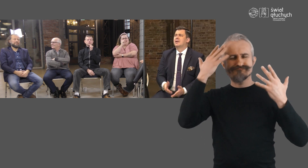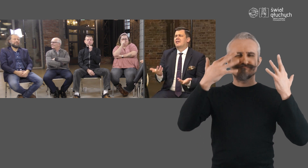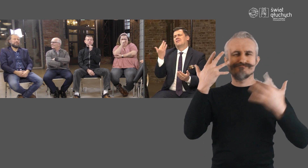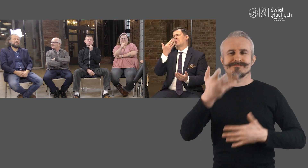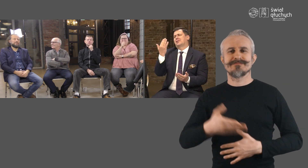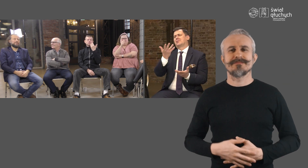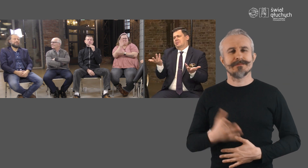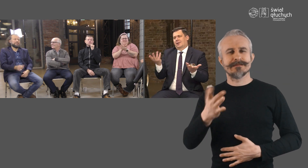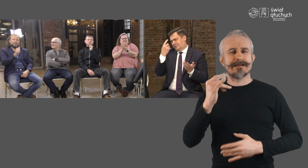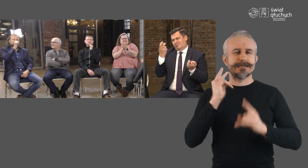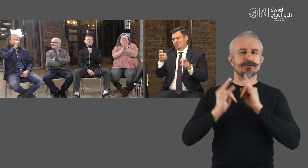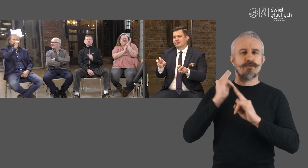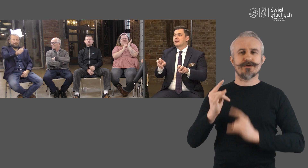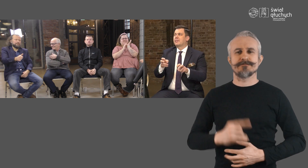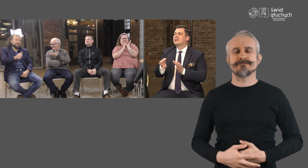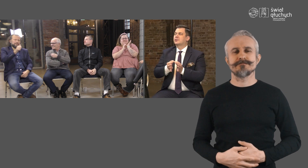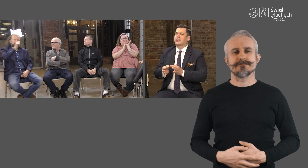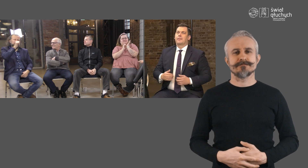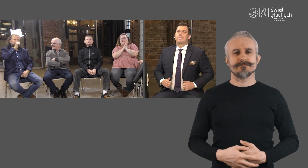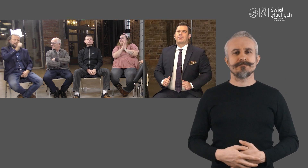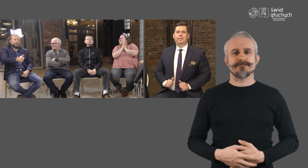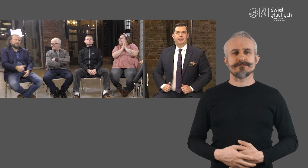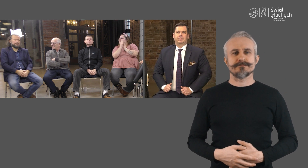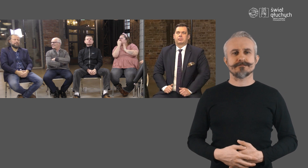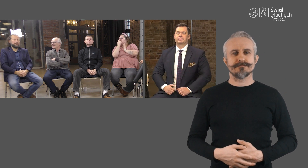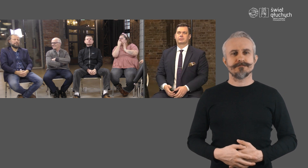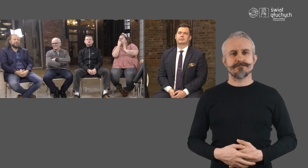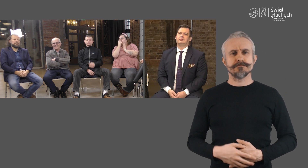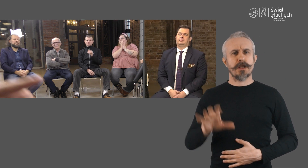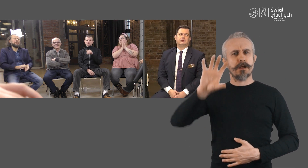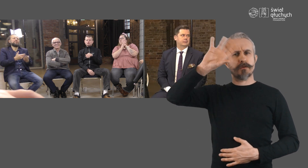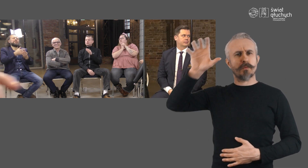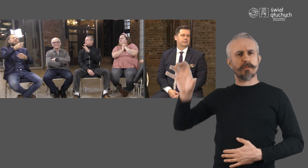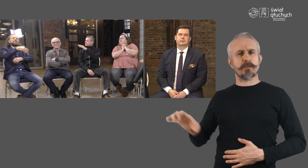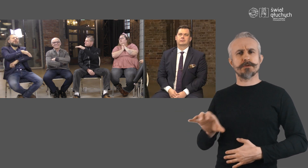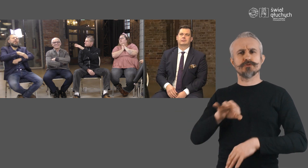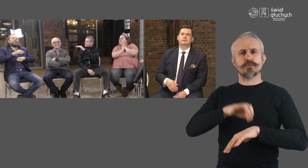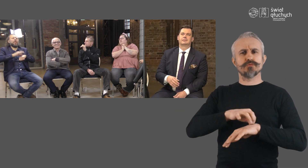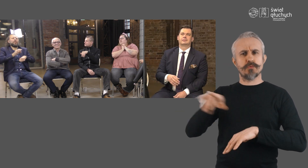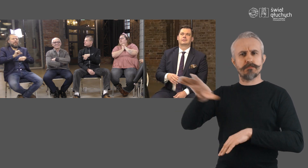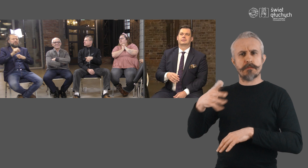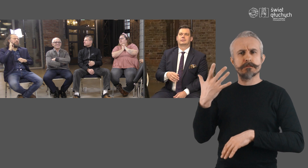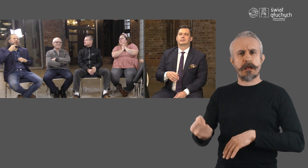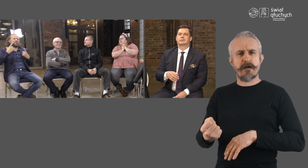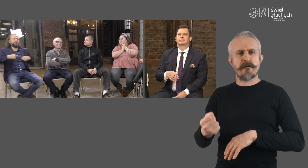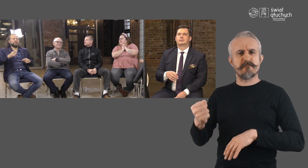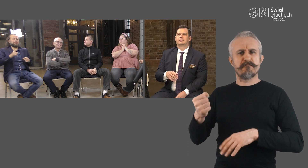Ja myślę, że nie. Wyobrażam sobie, tak? Nie, to jest niemożliwe. Historia. To niemożliwe jest.